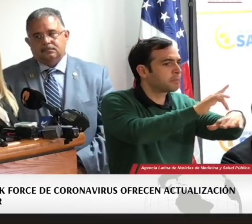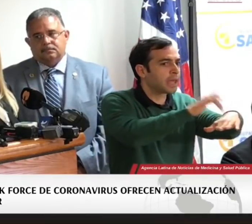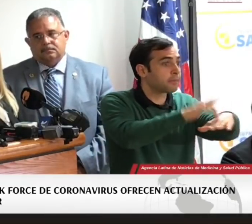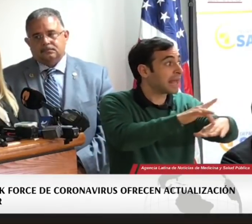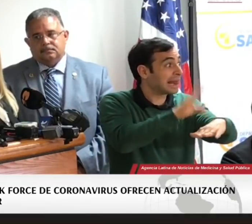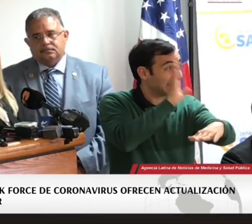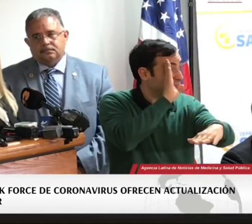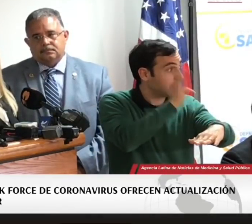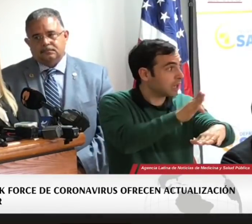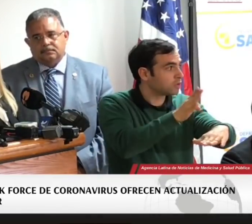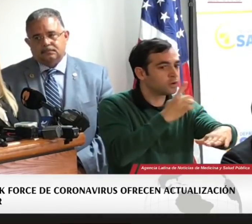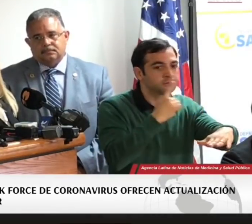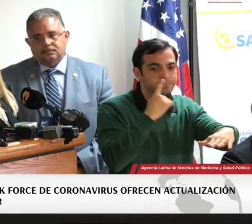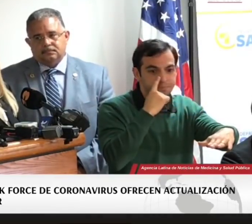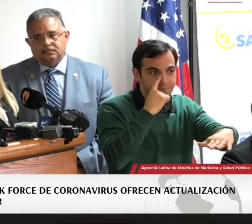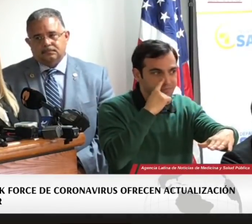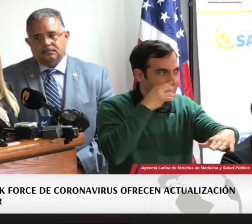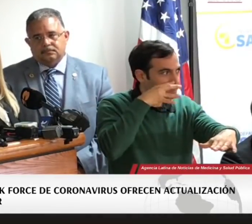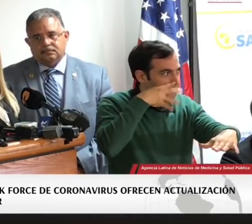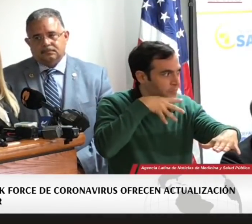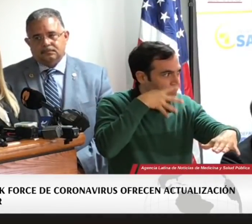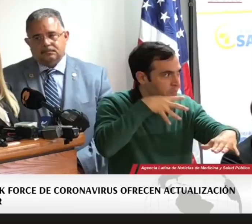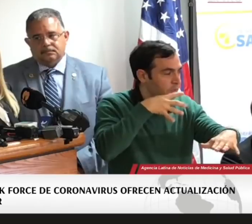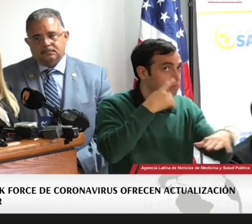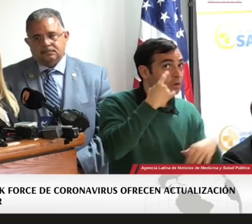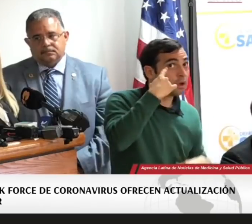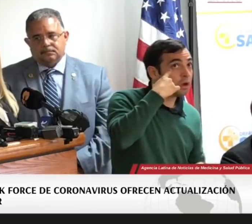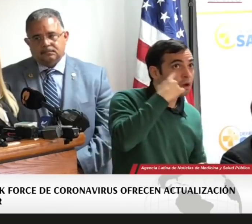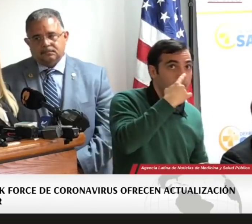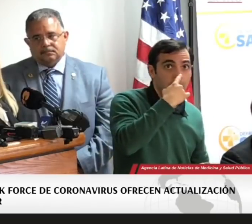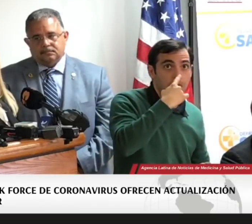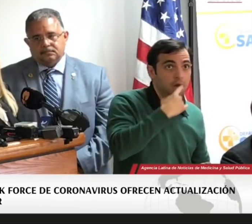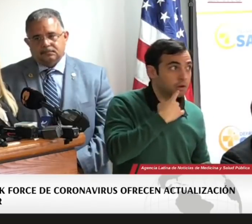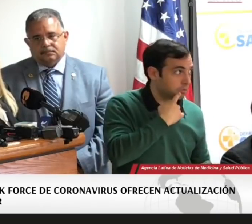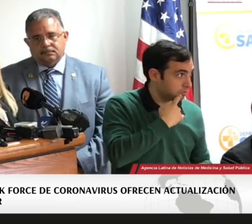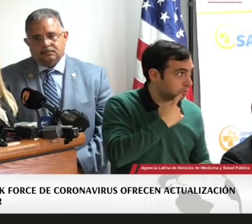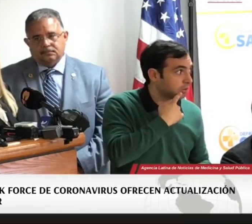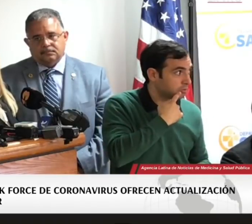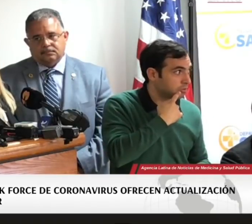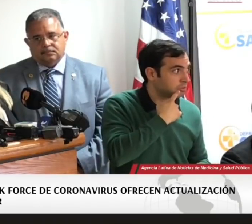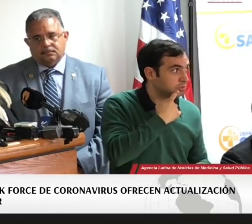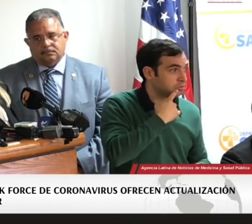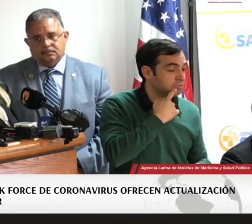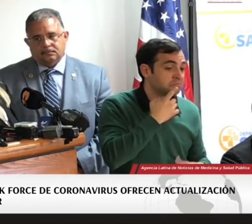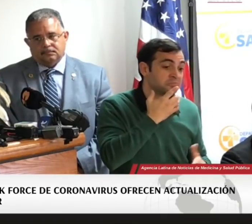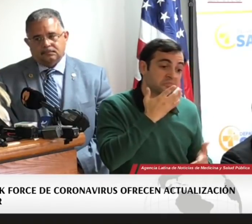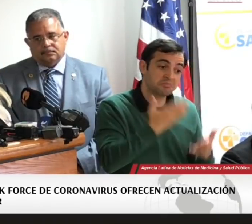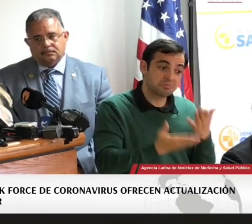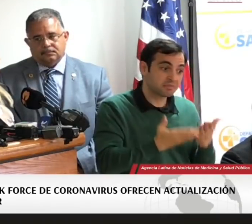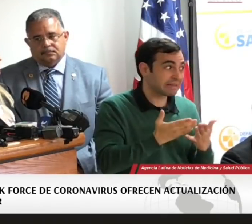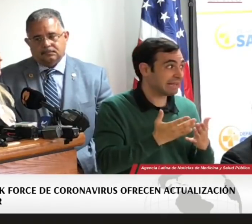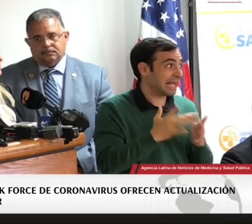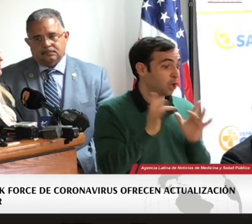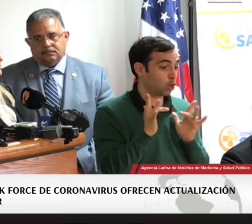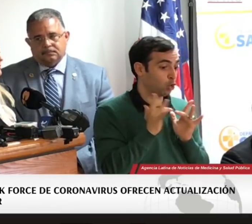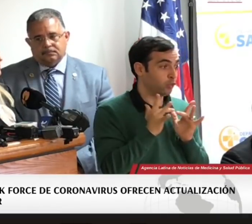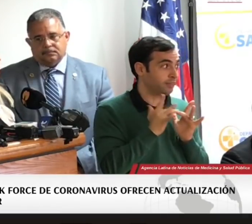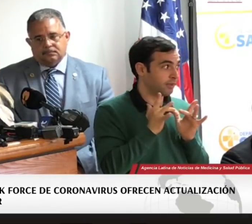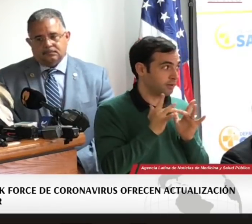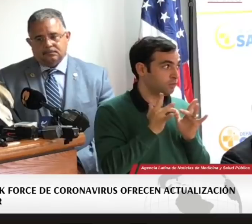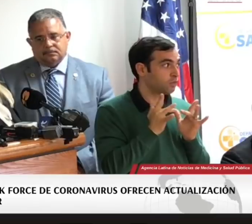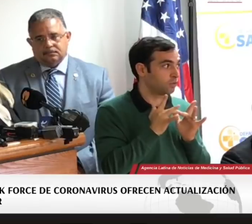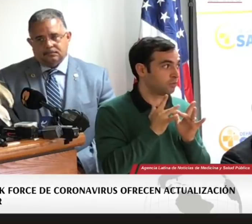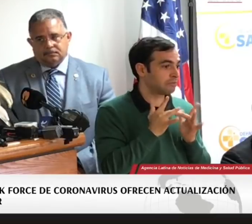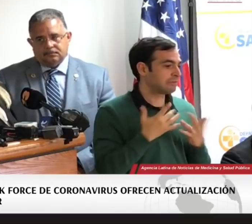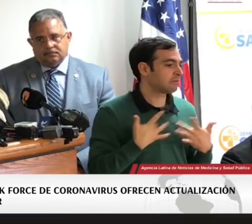contacto directo con la mucosa de la persona, sea en ojo, nariz o boca, ya entonces el contacto que se establece aquí viene